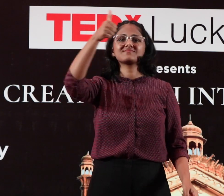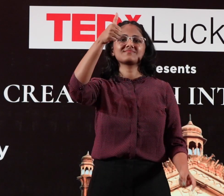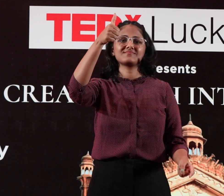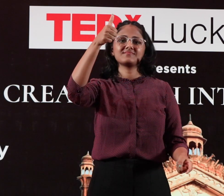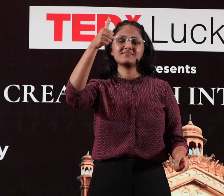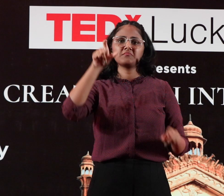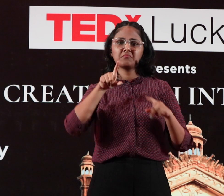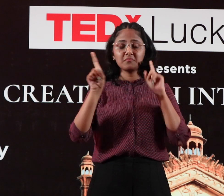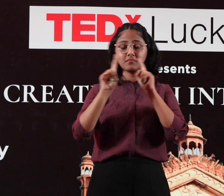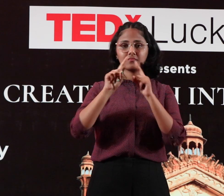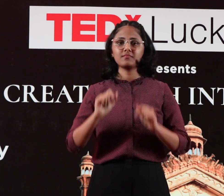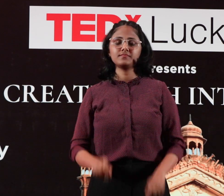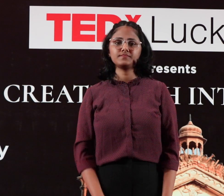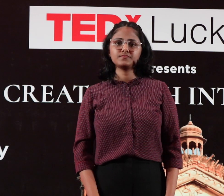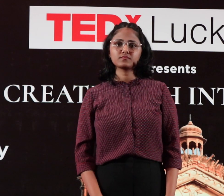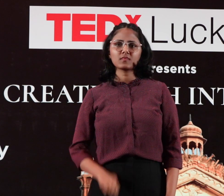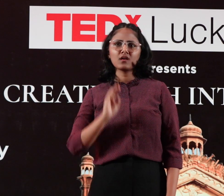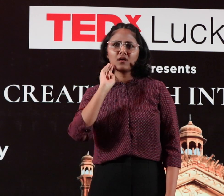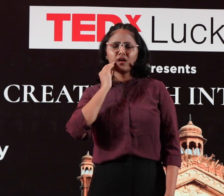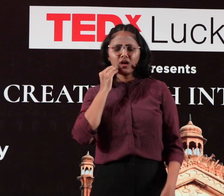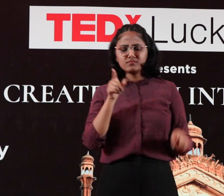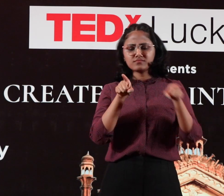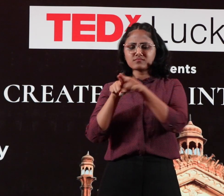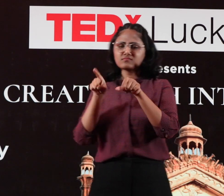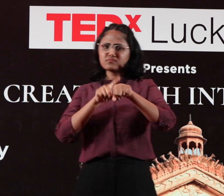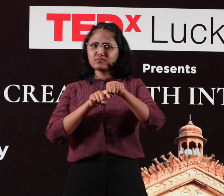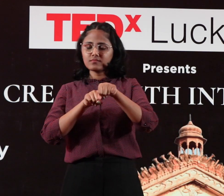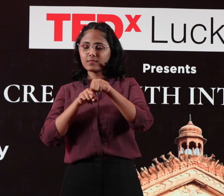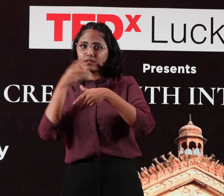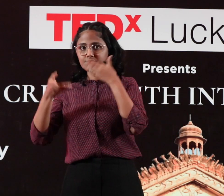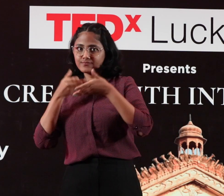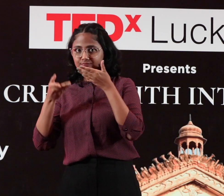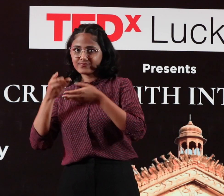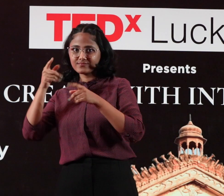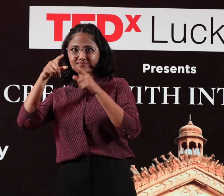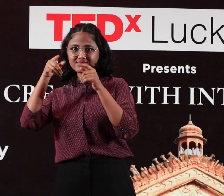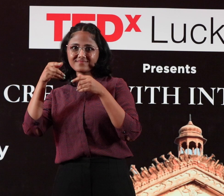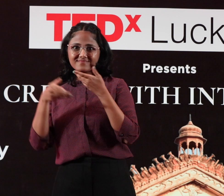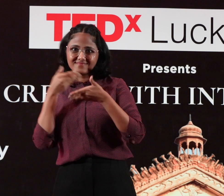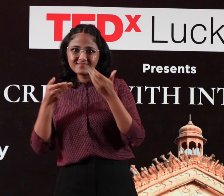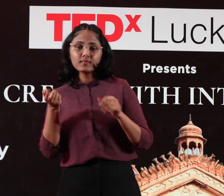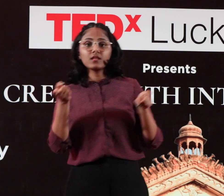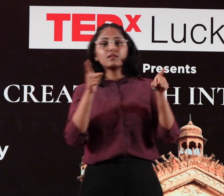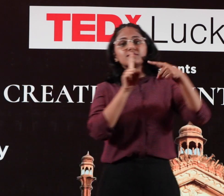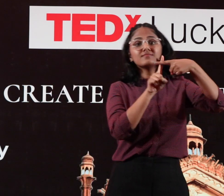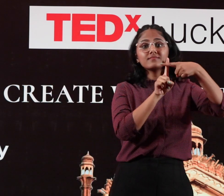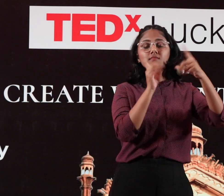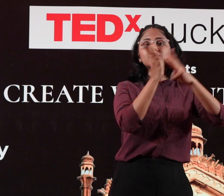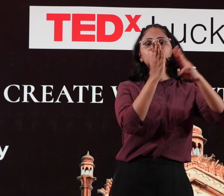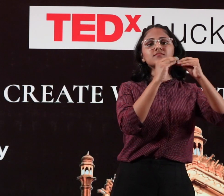वो जर्नी शुरू हुई बच्चों को पढ़ाने की, तो एमबीए के प्रोफेसर्स अगर कोई यहाँ है तो प्लीज बुरा मत मानिएगा, एमबीए के कुछ लेक्चर्स बहुत